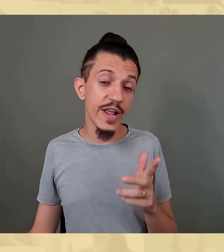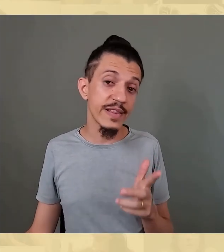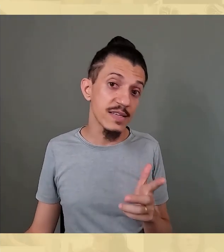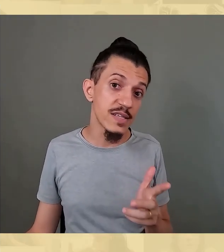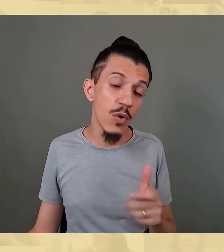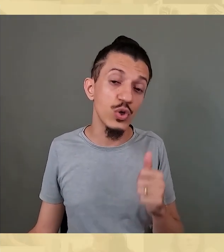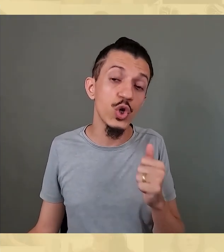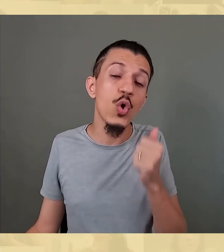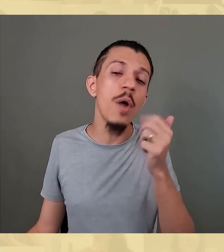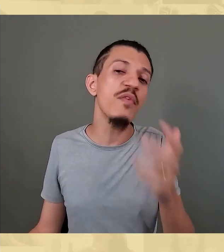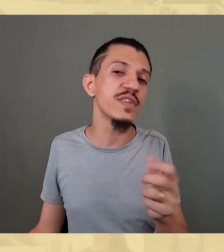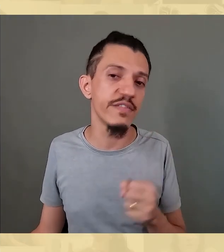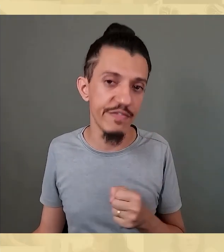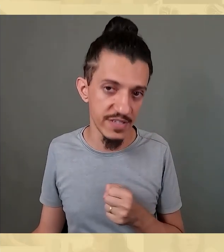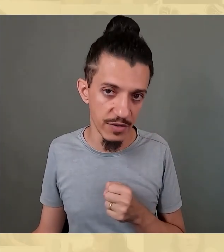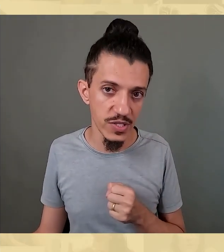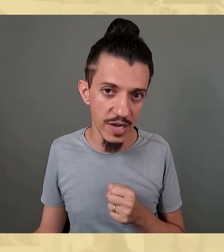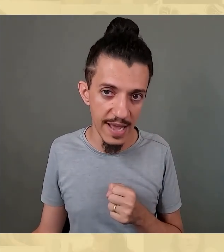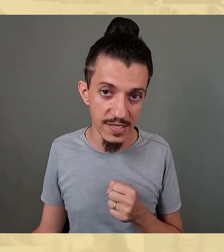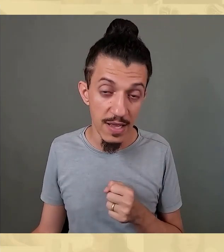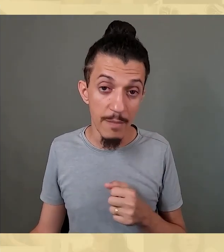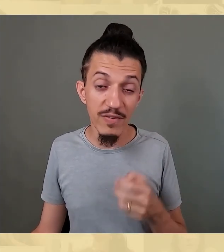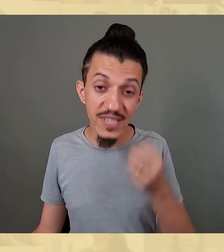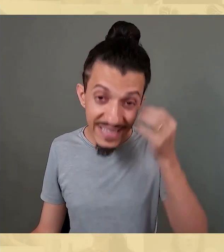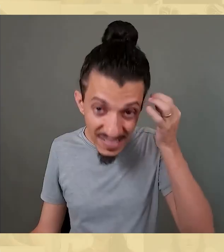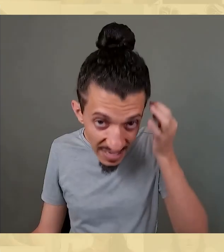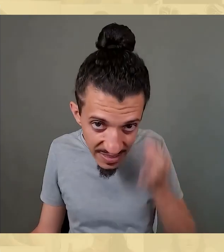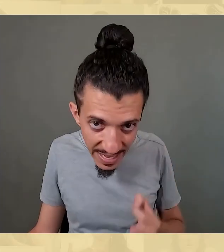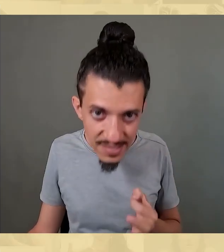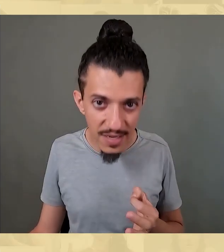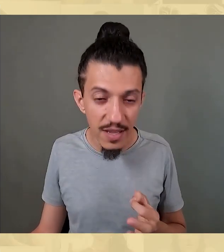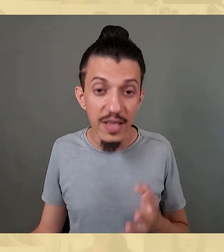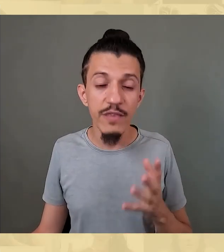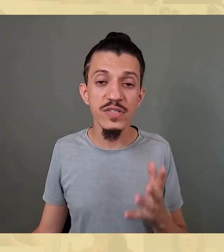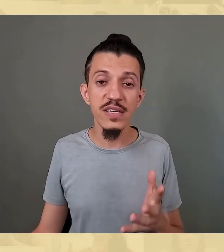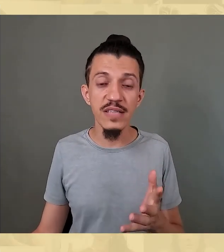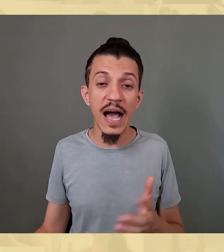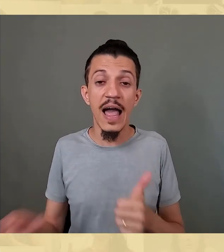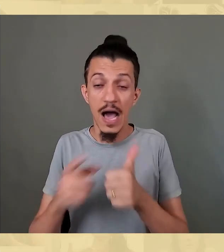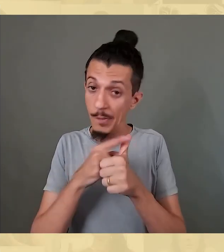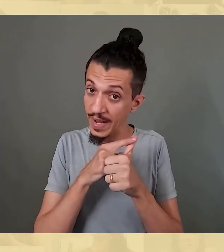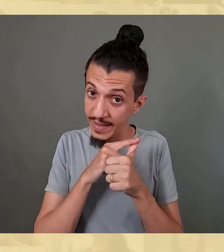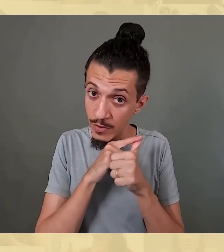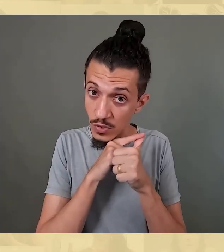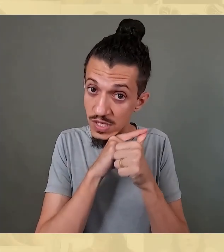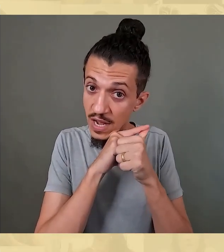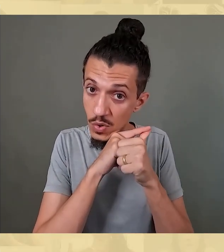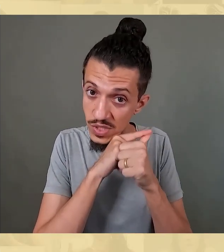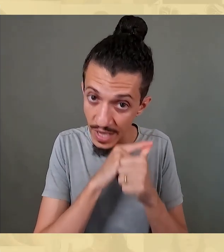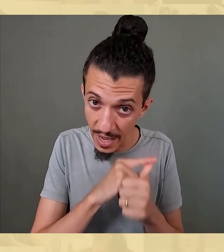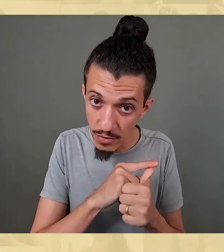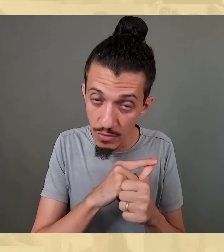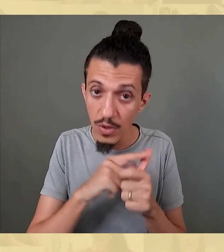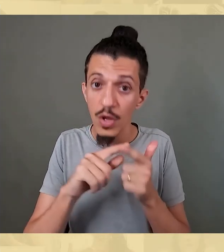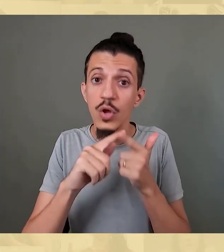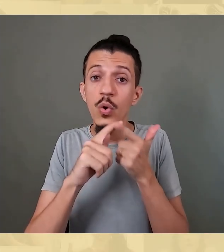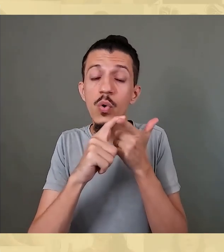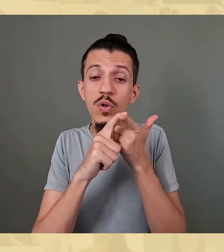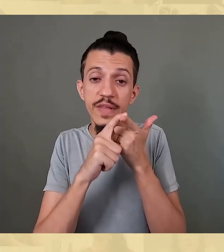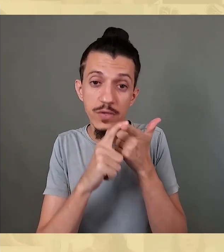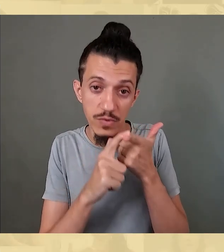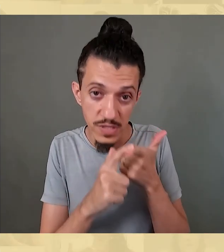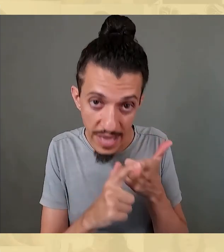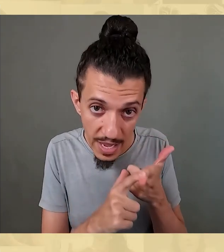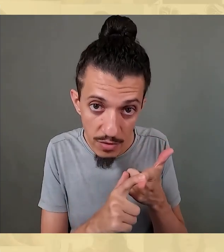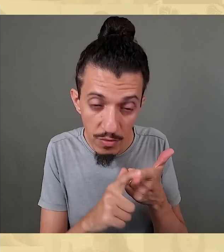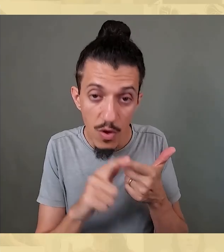a orientação de como você vai fazer os sinais, para você ter certeza que você está aprendendo o sinal certo, no